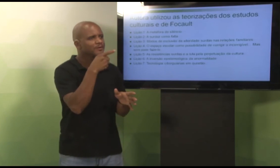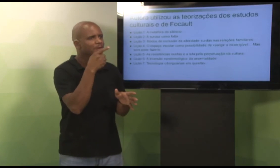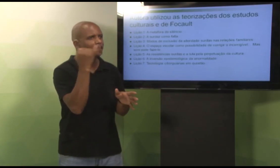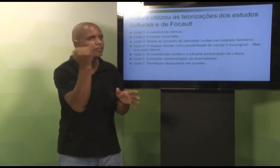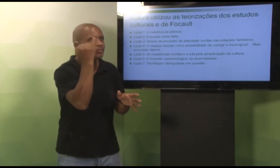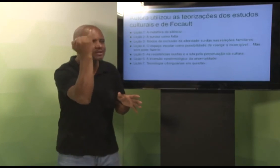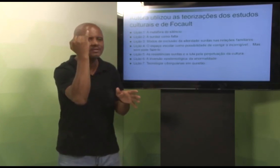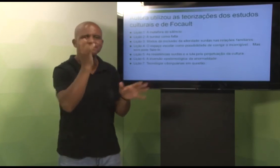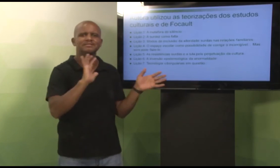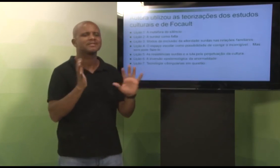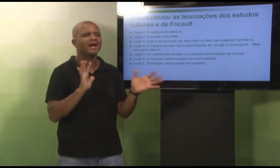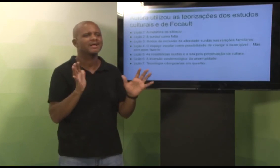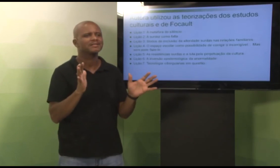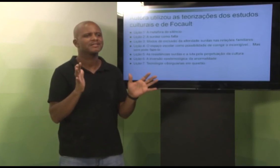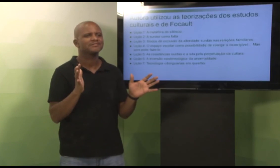surdo. Percebam?